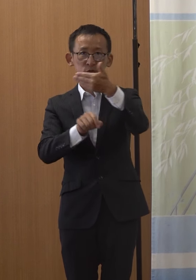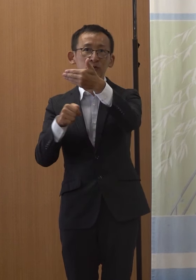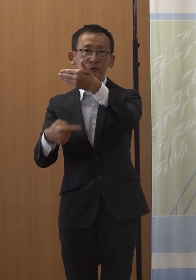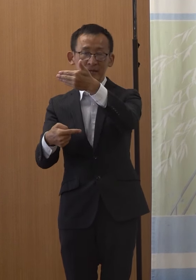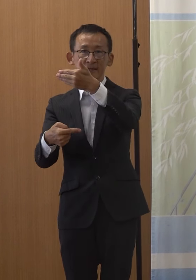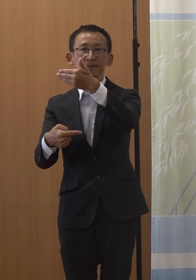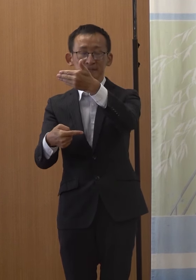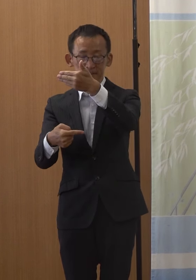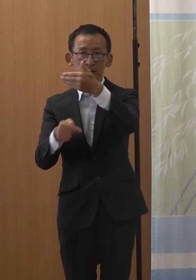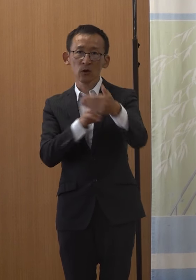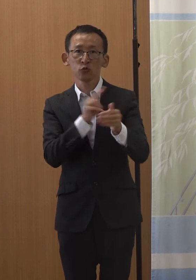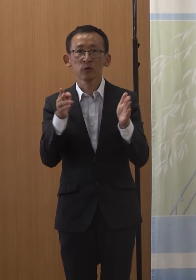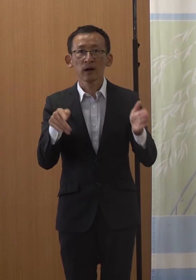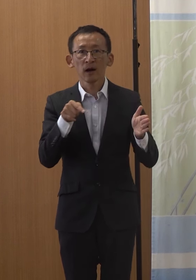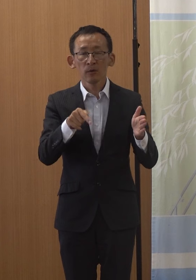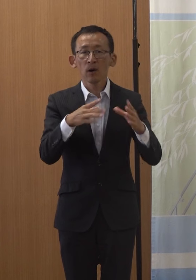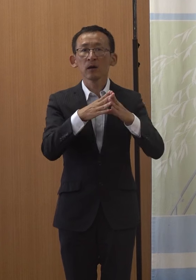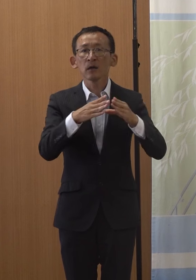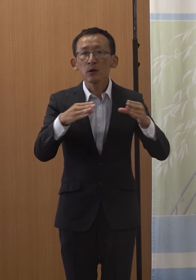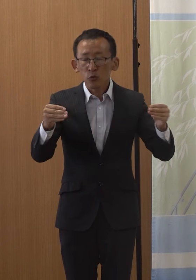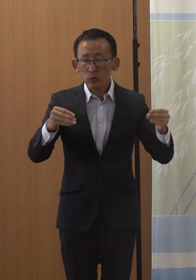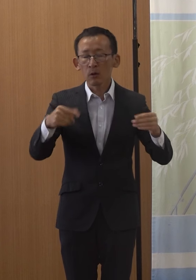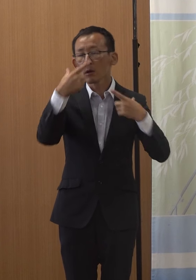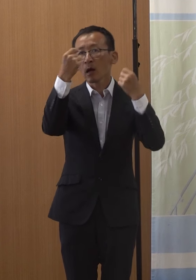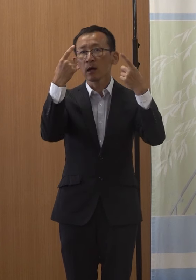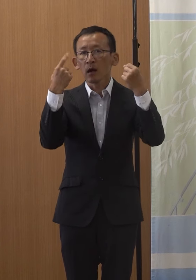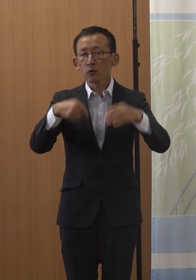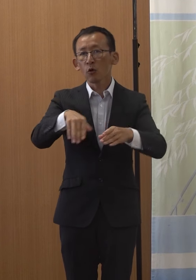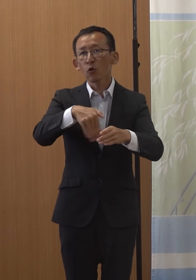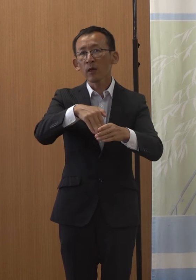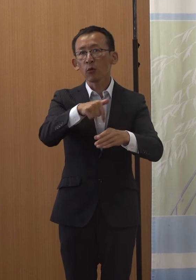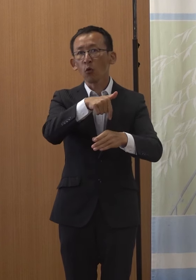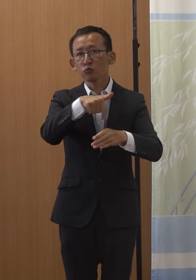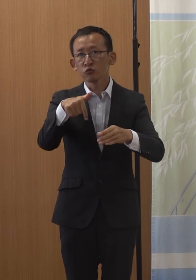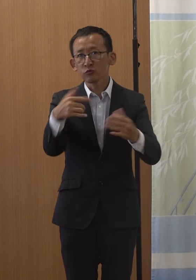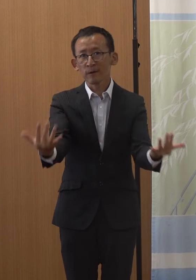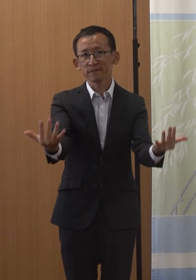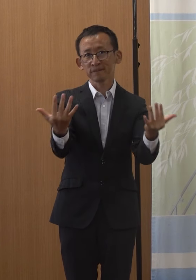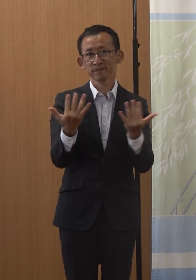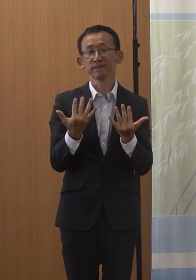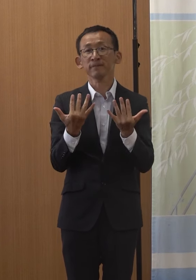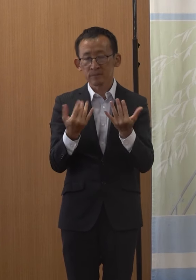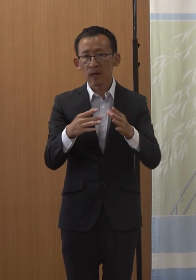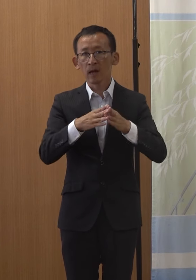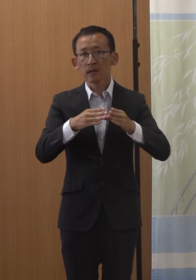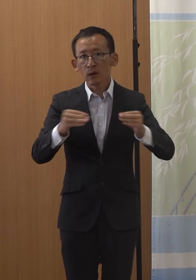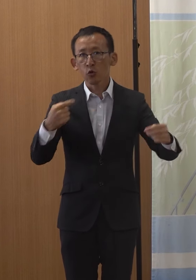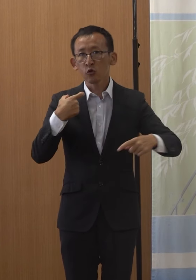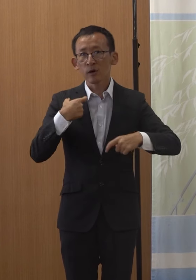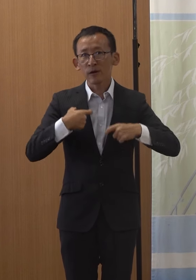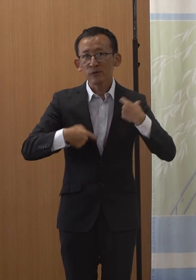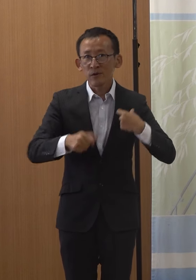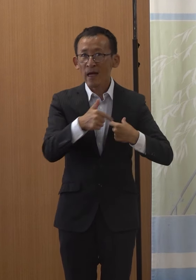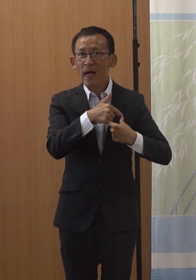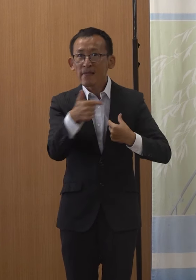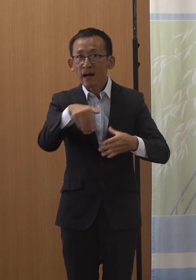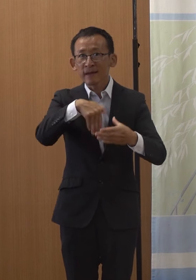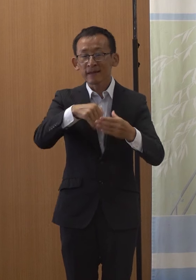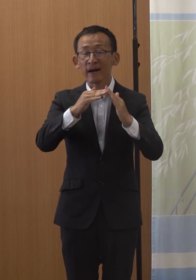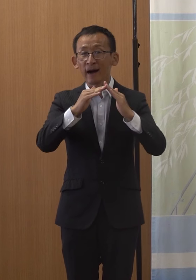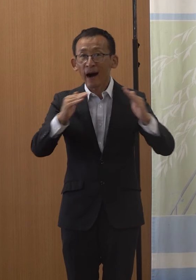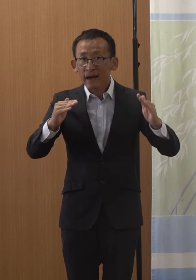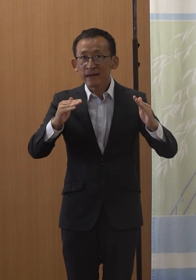では、全国から大学茶道部の学生を招聘し、全国学生大茶会2024